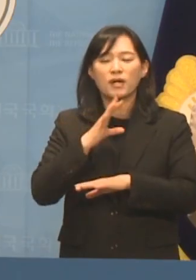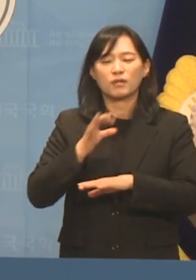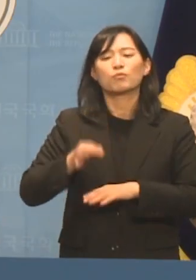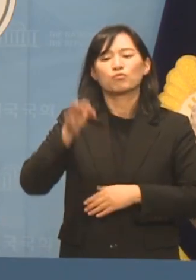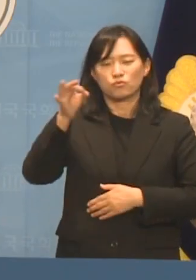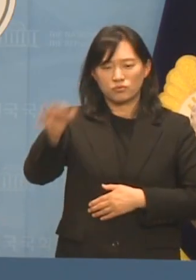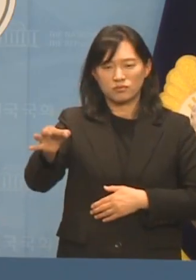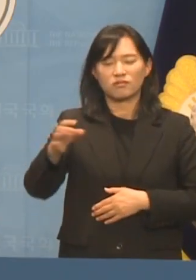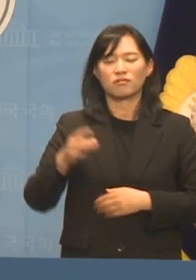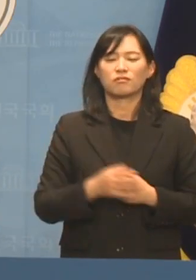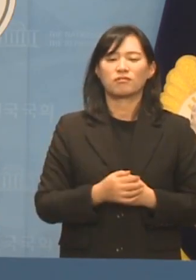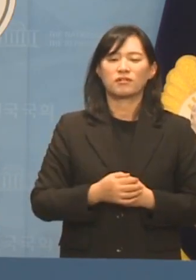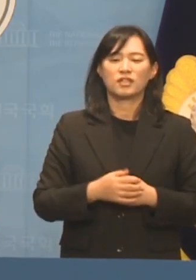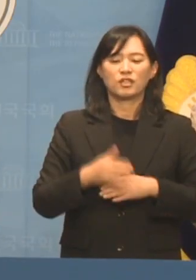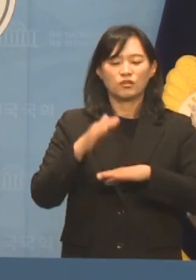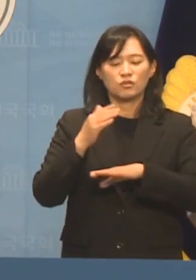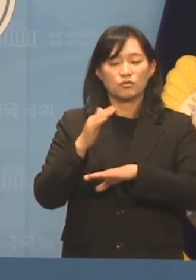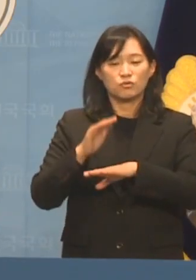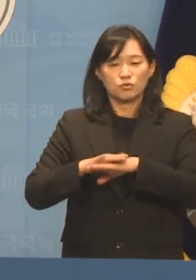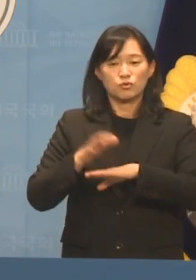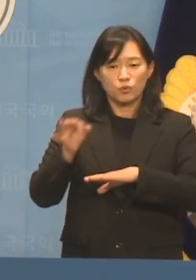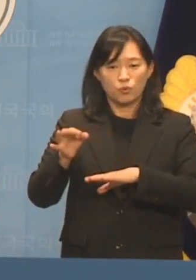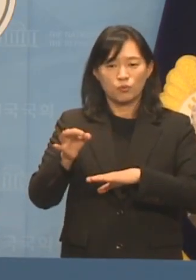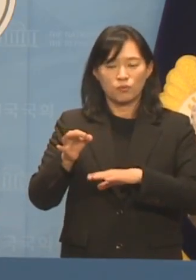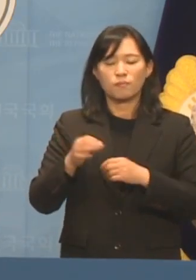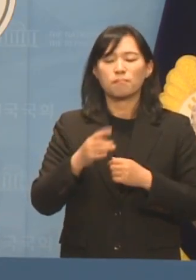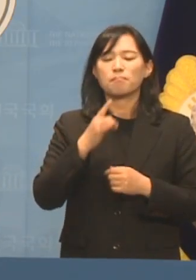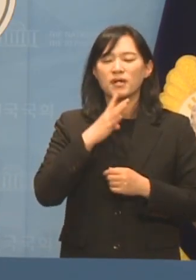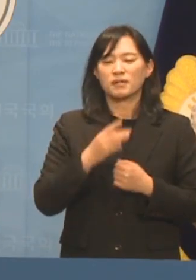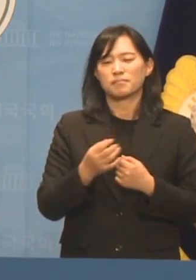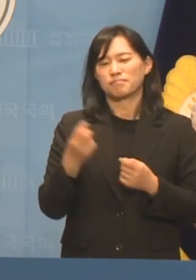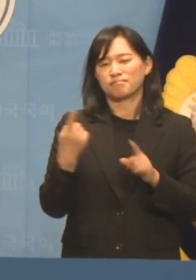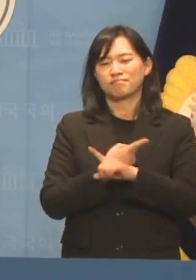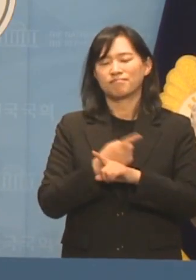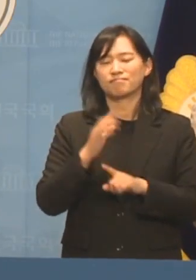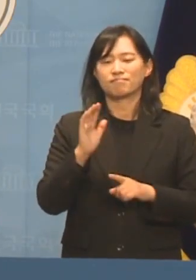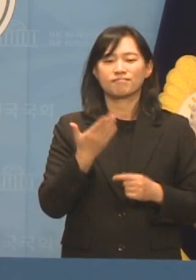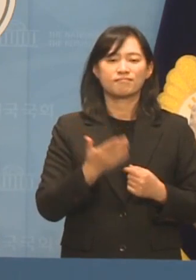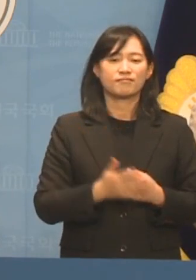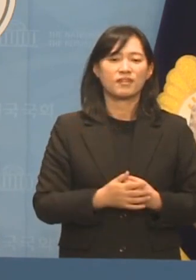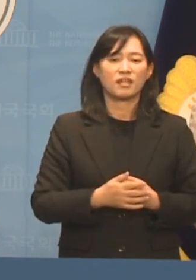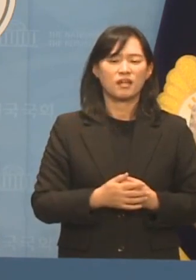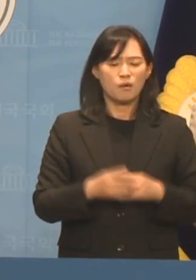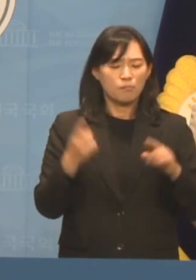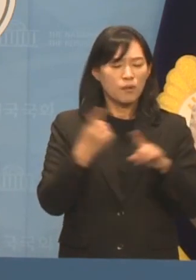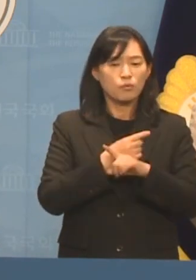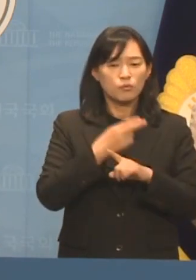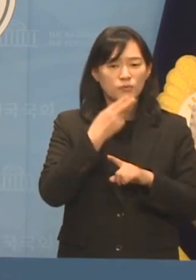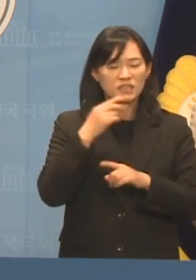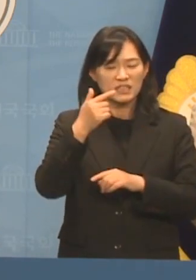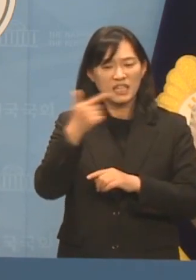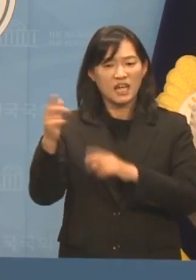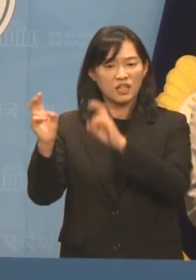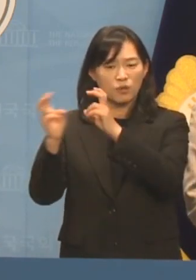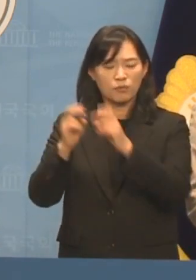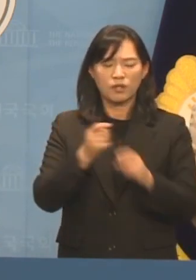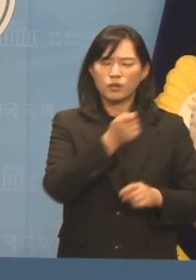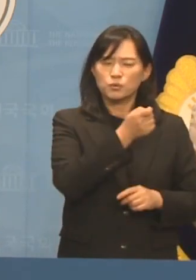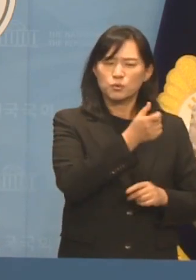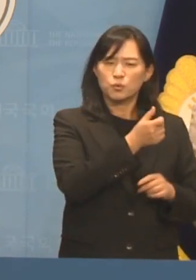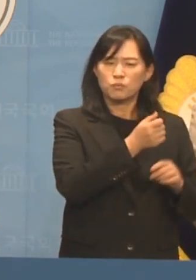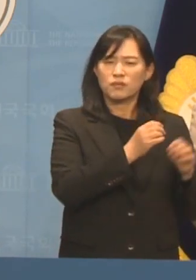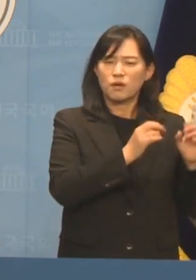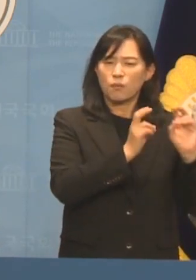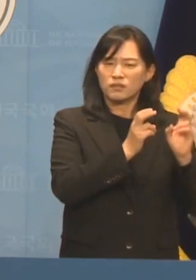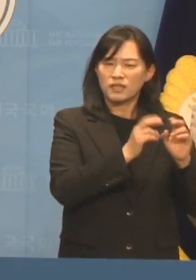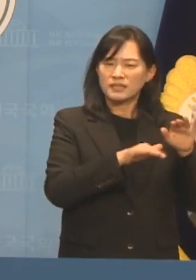그 수수료 지급 방식들을 이제 바꿔야 된다 이렇게 생각합니다. 이렇게 바꾸지 않고 대기업과 중소상인들을 차별하는